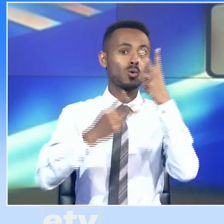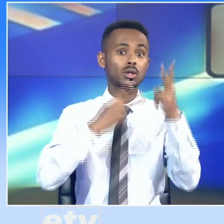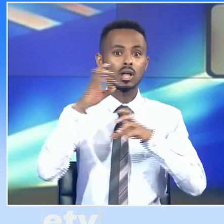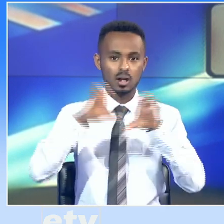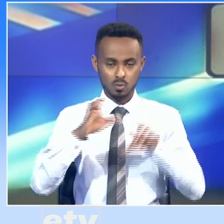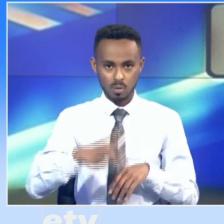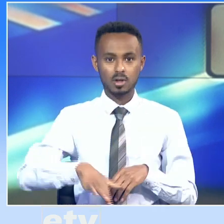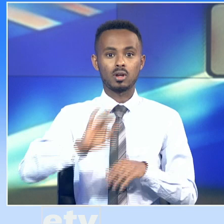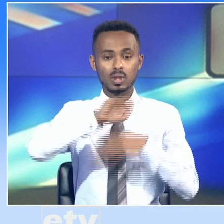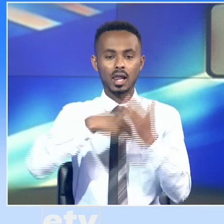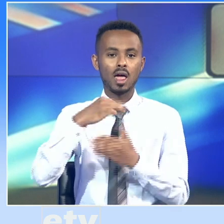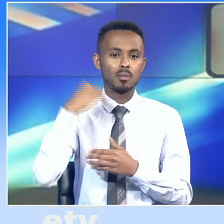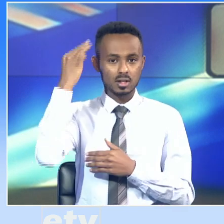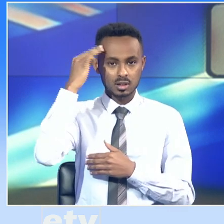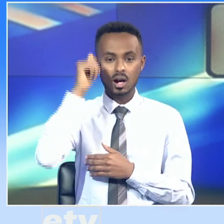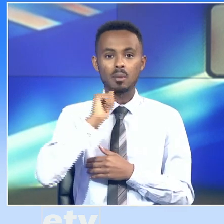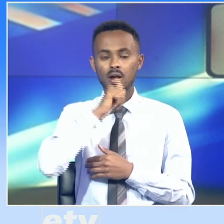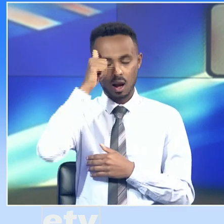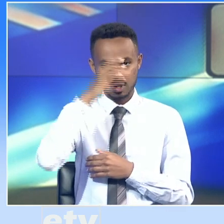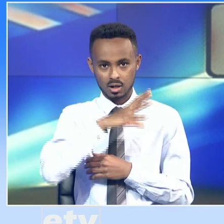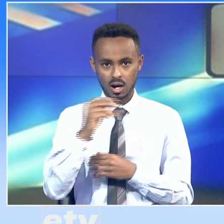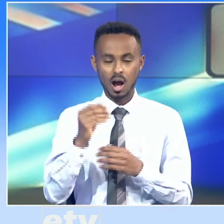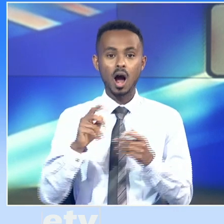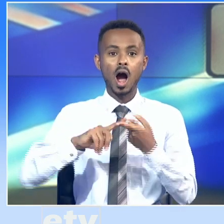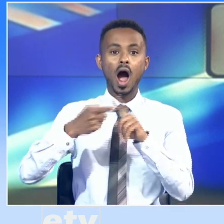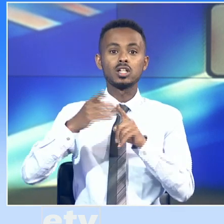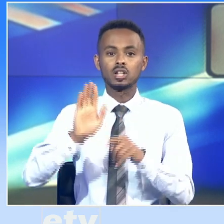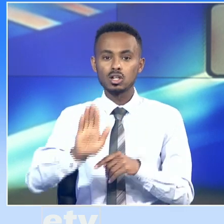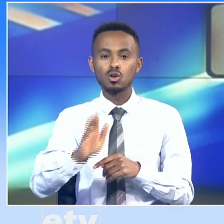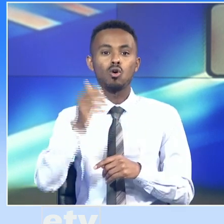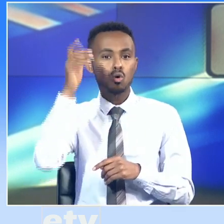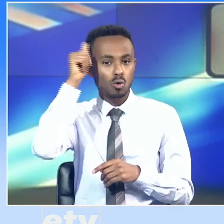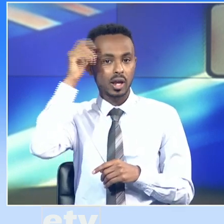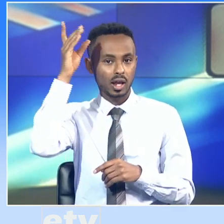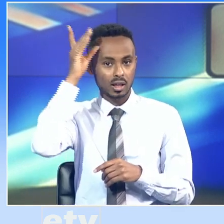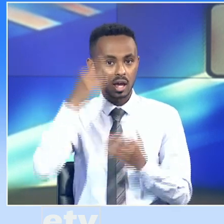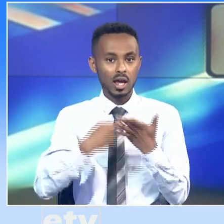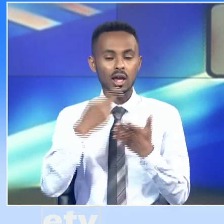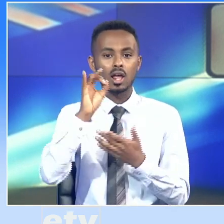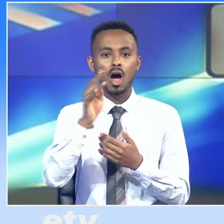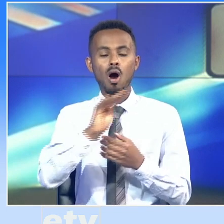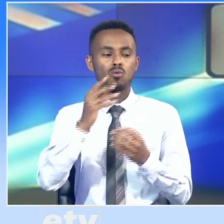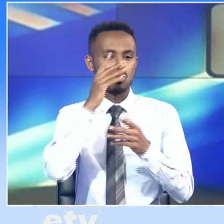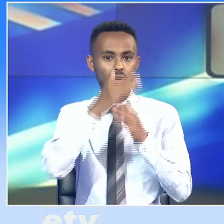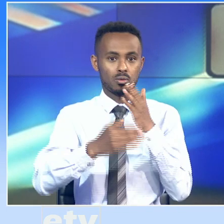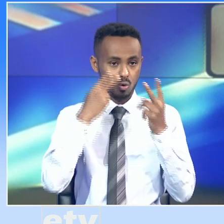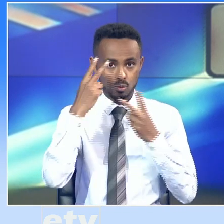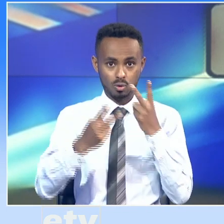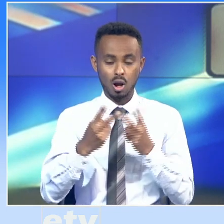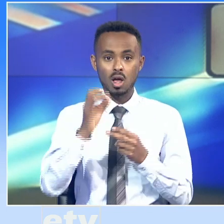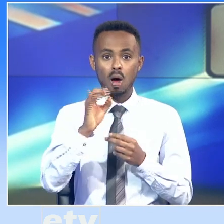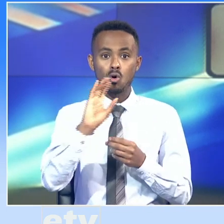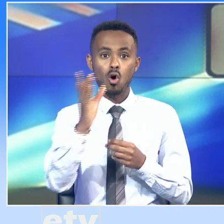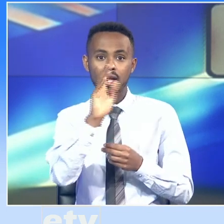እያደረጉ የሚገኙት ጠቅላይ ሚኒስትር አብይ አህመድና አቻቸው ኡሁሩ ኬንያታም የነን የላሙ ወደብን ጎብኝተዋል። የላሙ